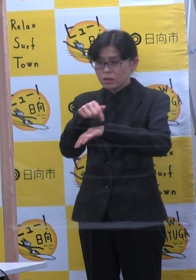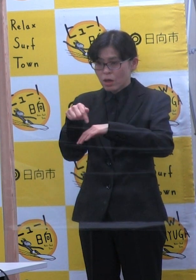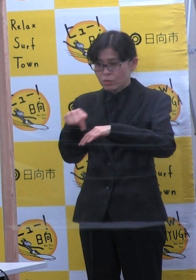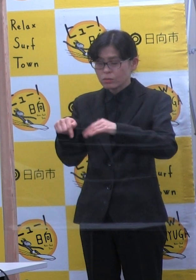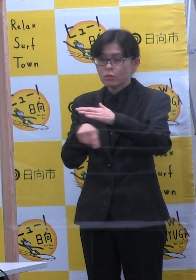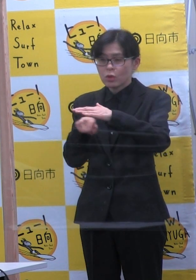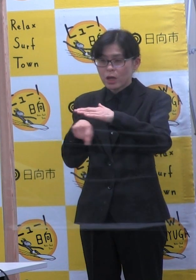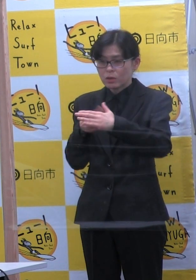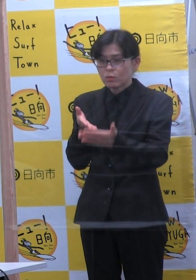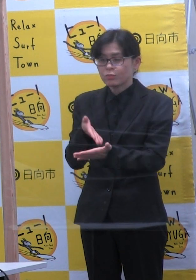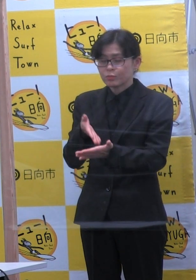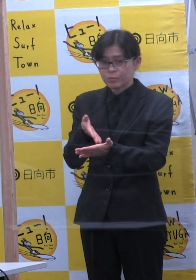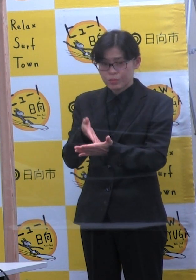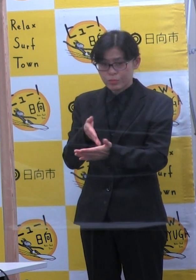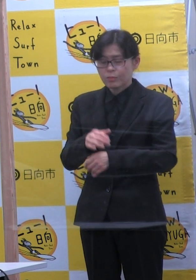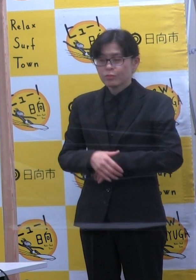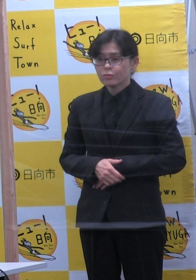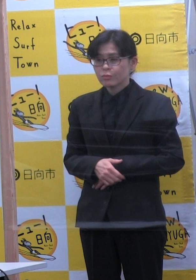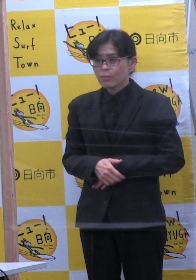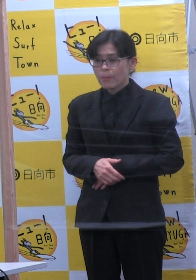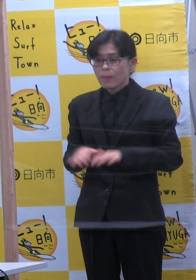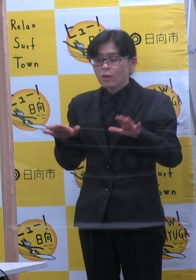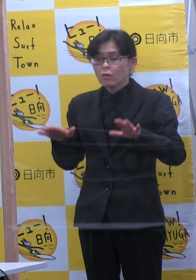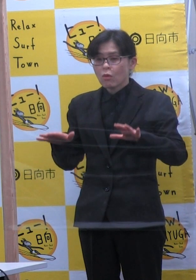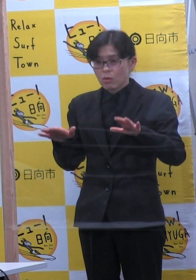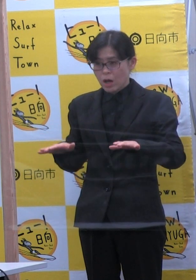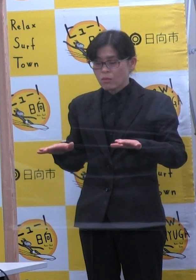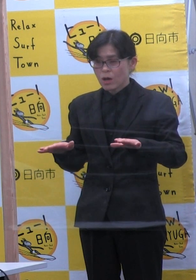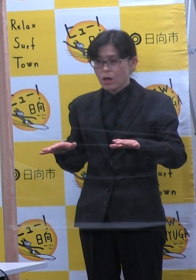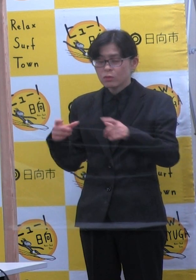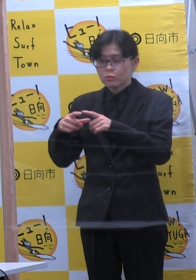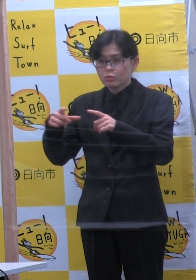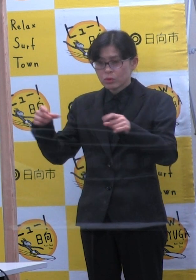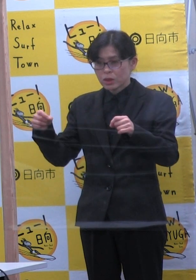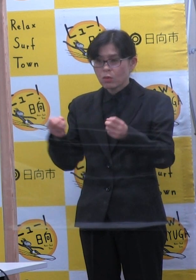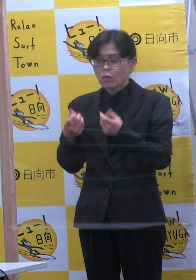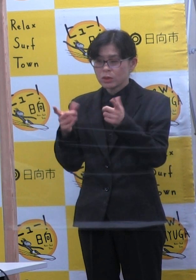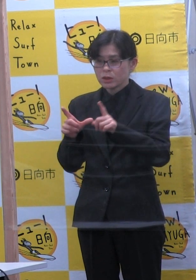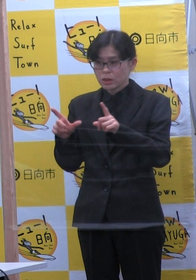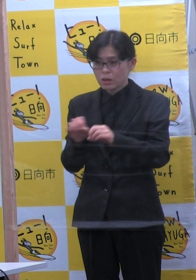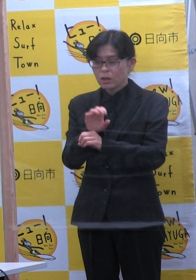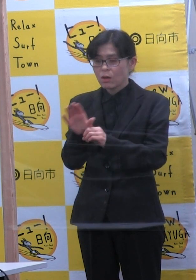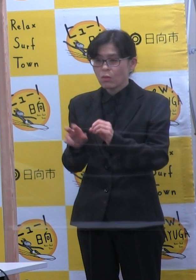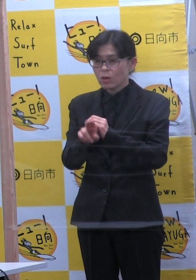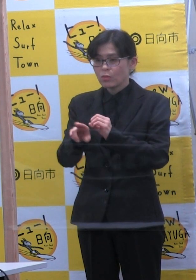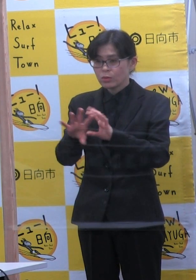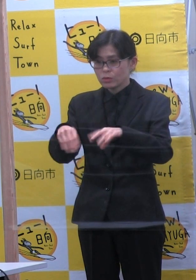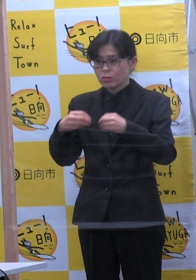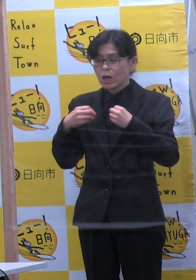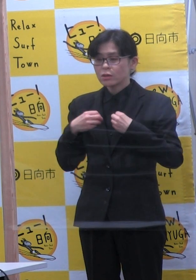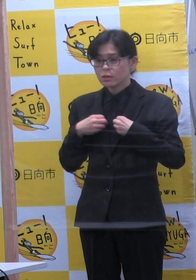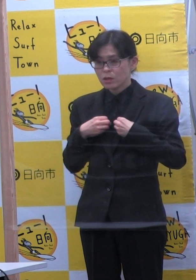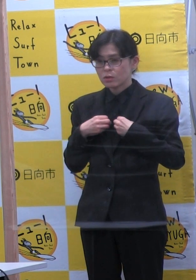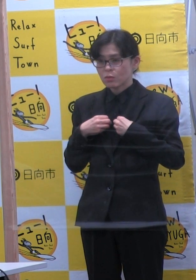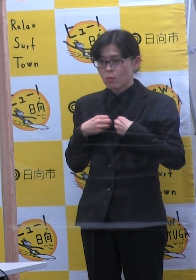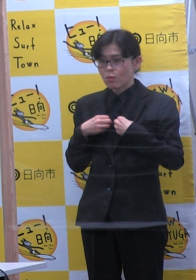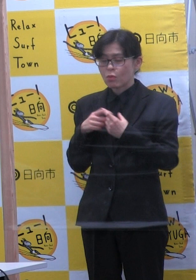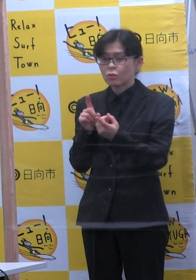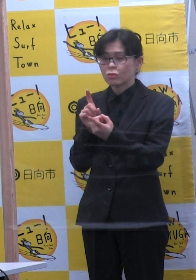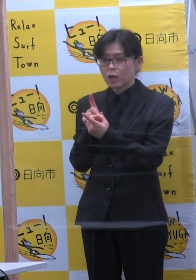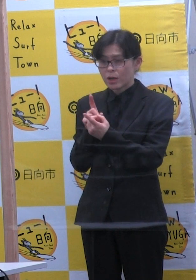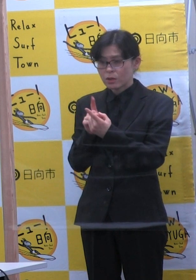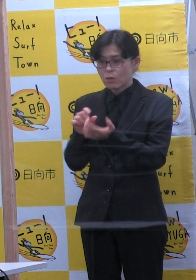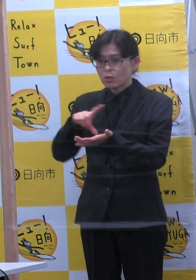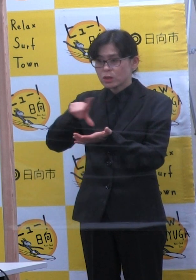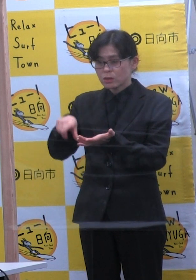について説明をします。今回は国の新型コロナウイルス感染症対応